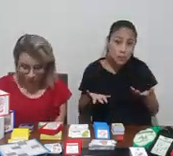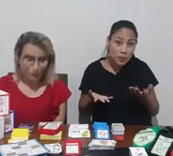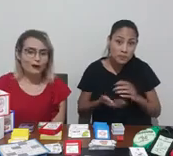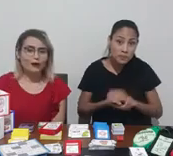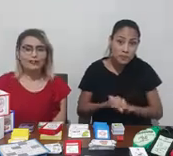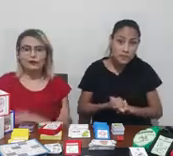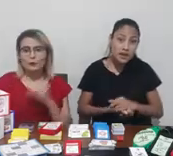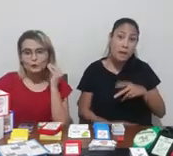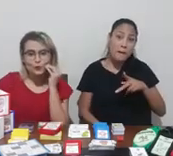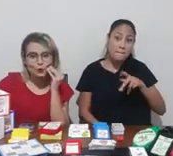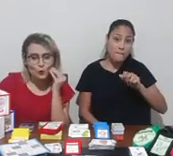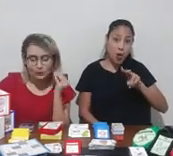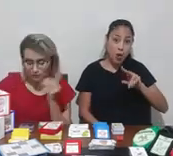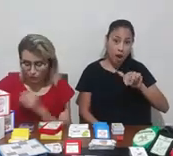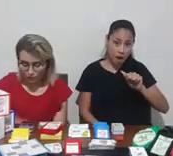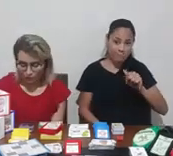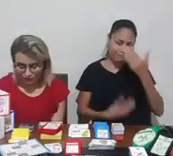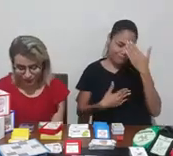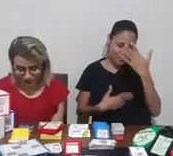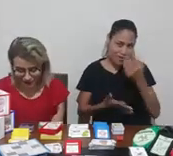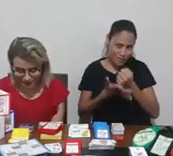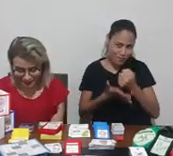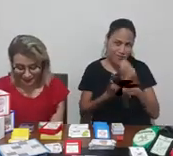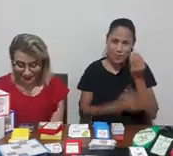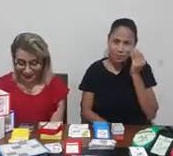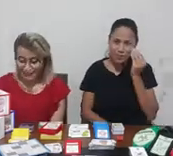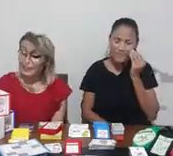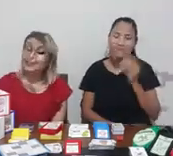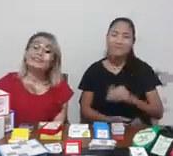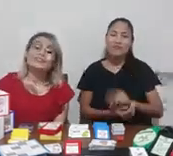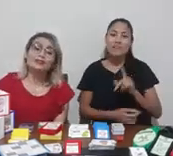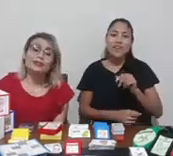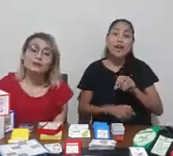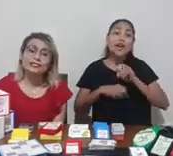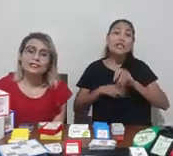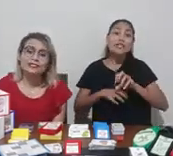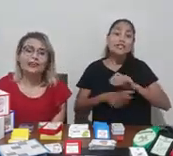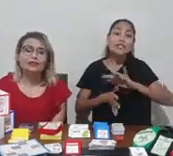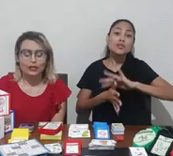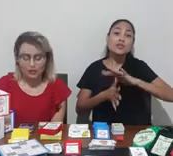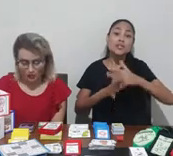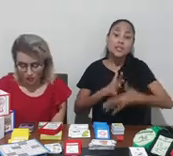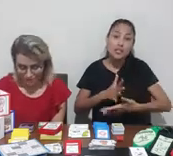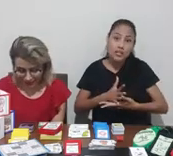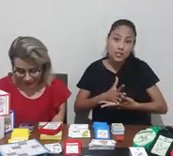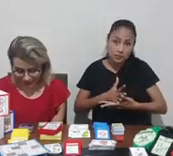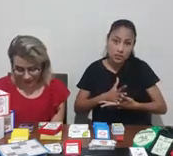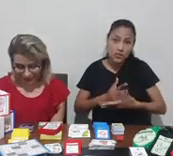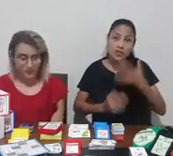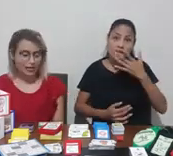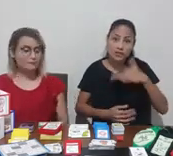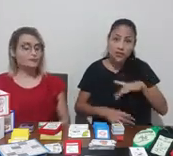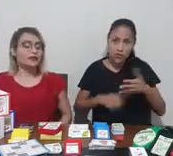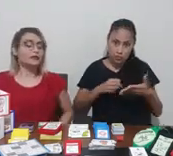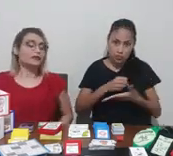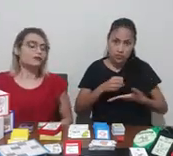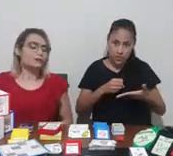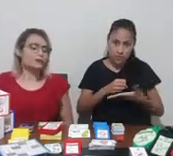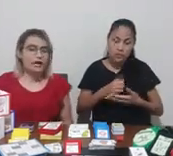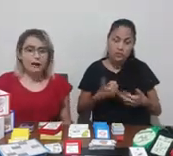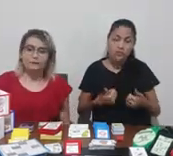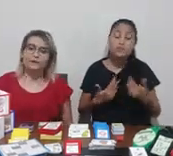me ajudou. Paulinha, ó, beijinho para você. É ensino de Libras na educação básica, tá?